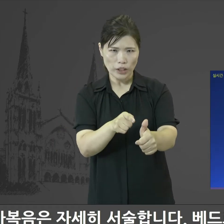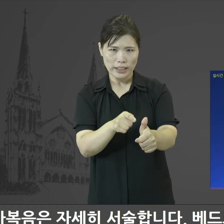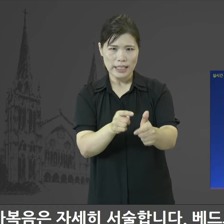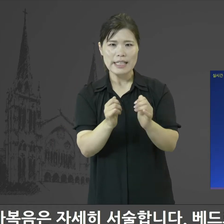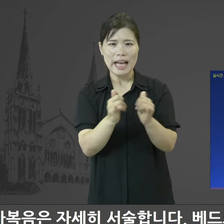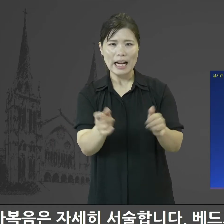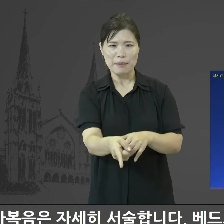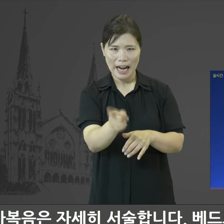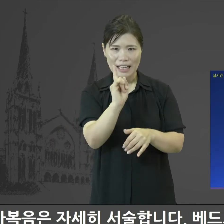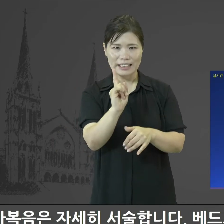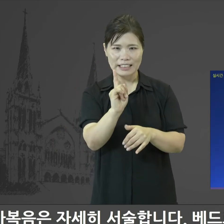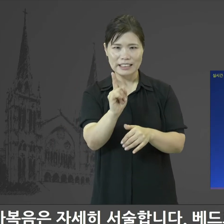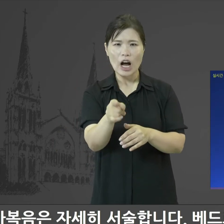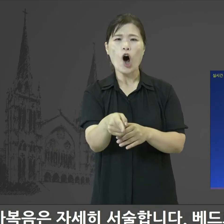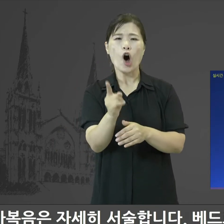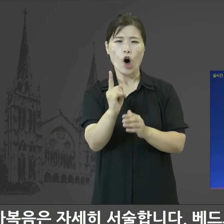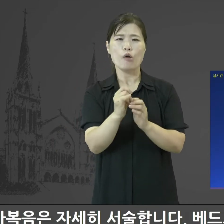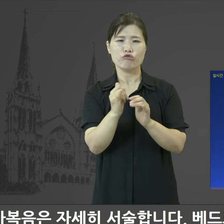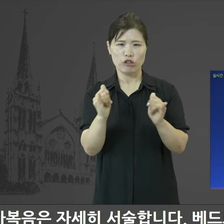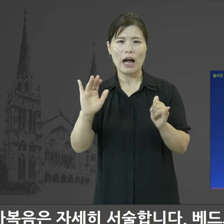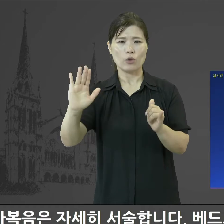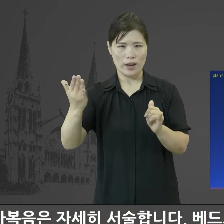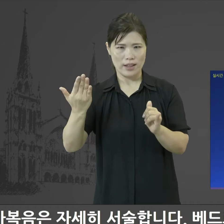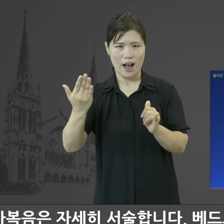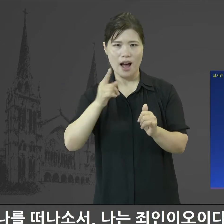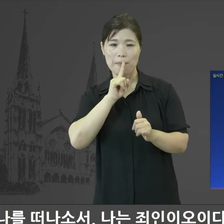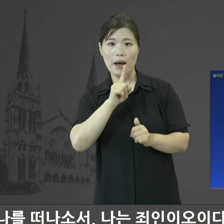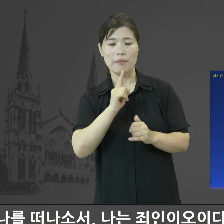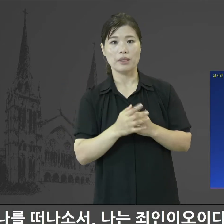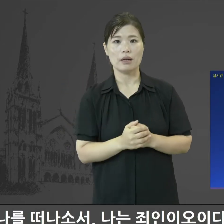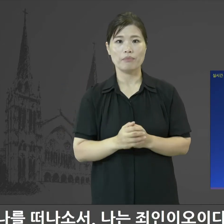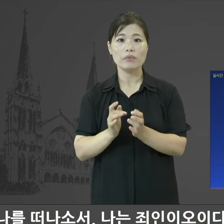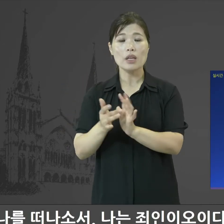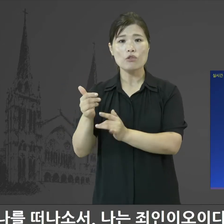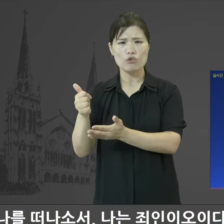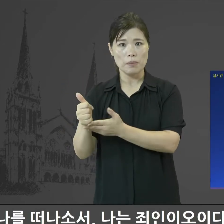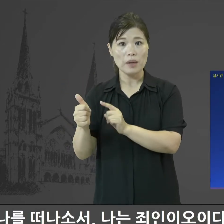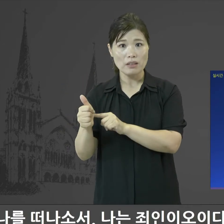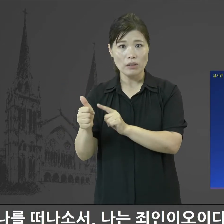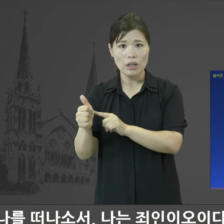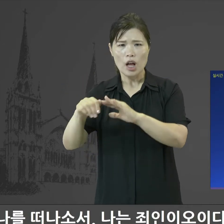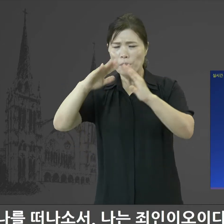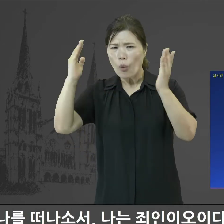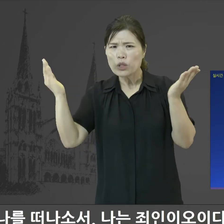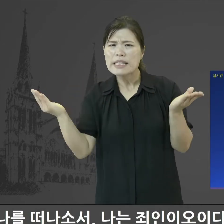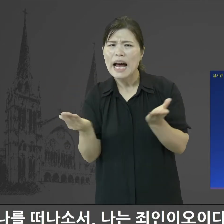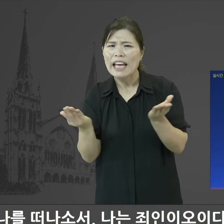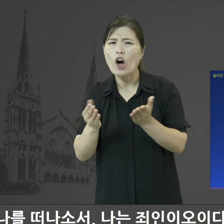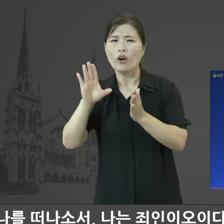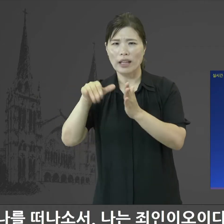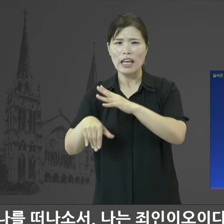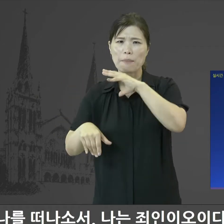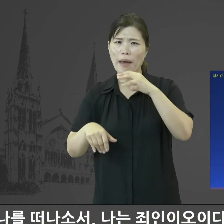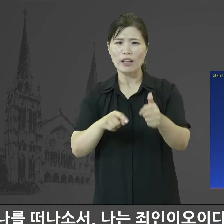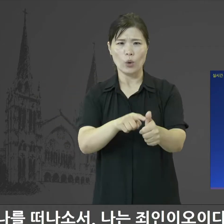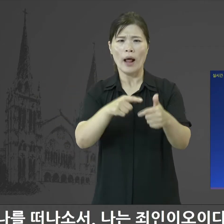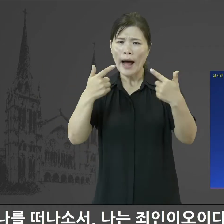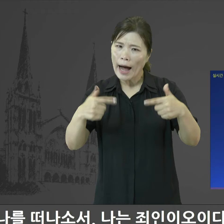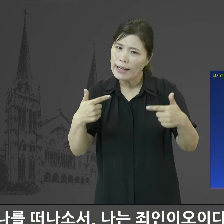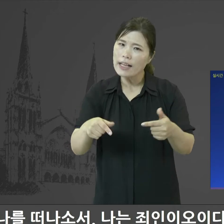되리라, 이렇게 말씀하셨습니다. 그리고 예수님께서는 당신의 모든 사역의 자리에 베드로를